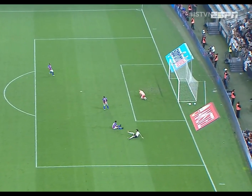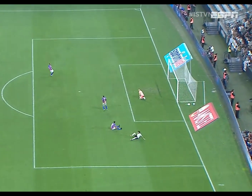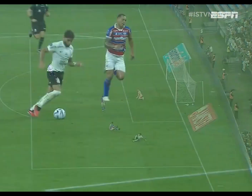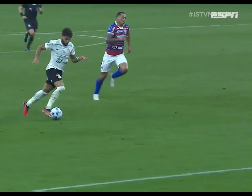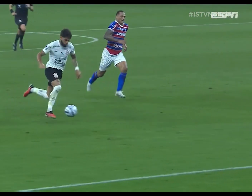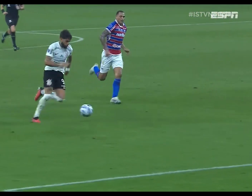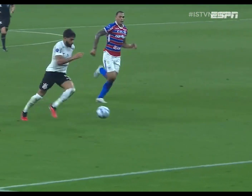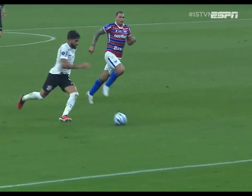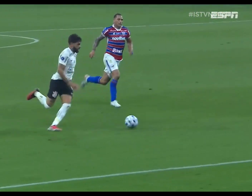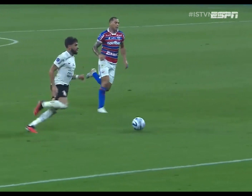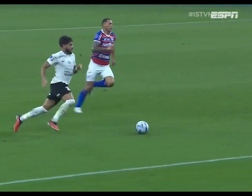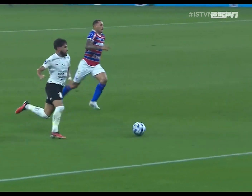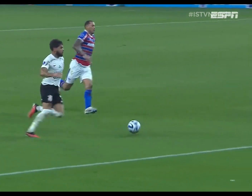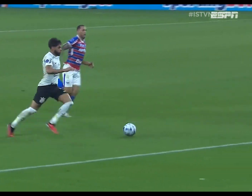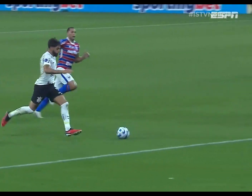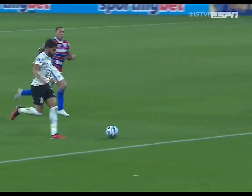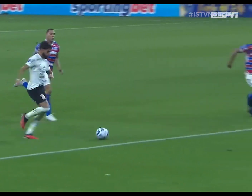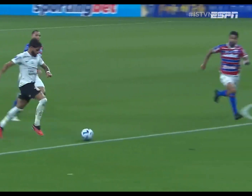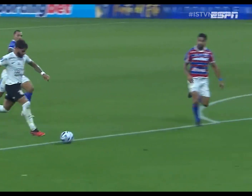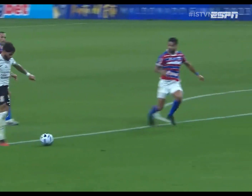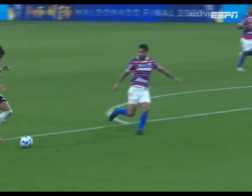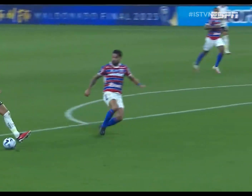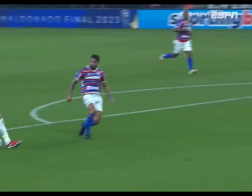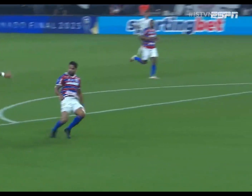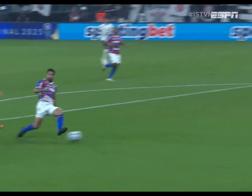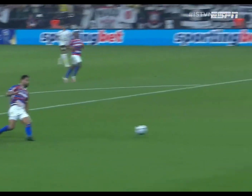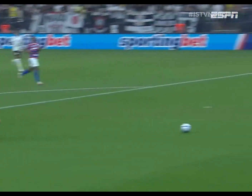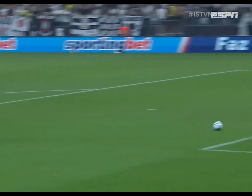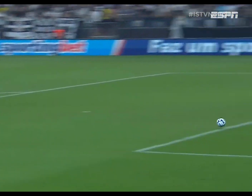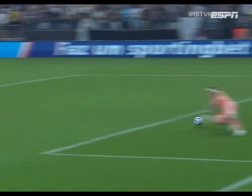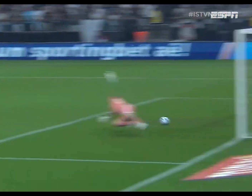Castelão, em Fortaleza, onde o Lion decidirá em casa. Em